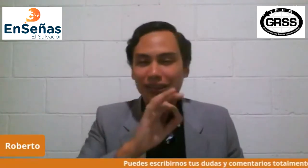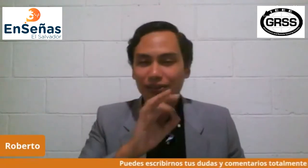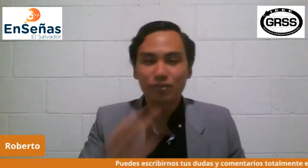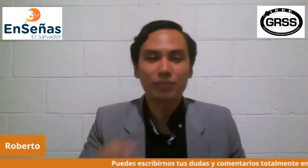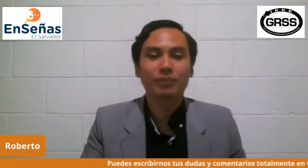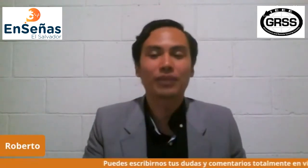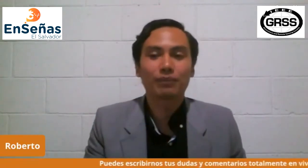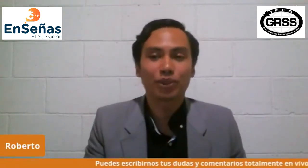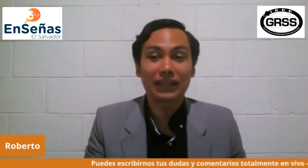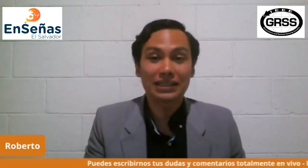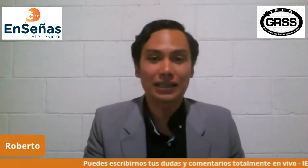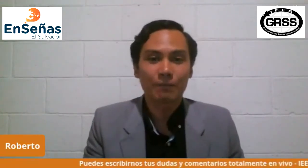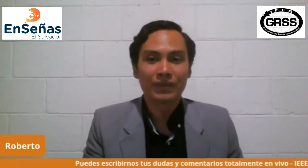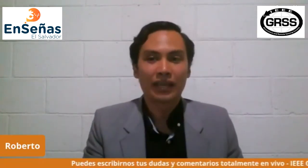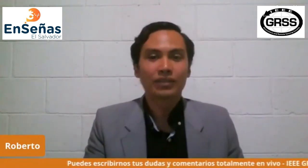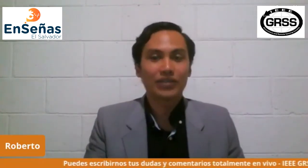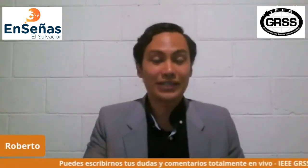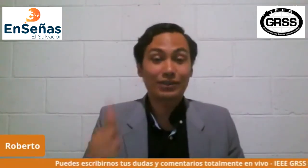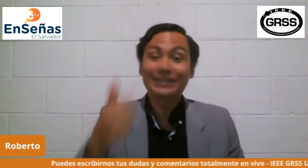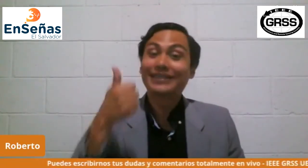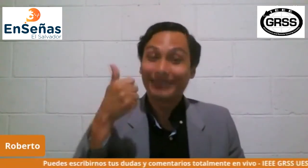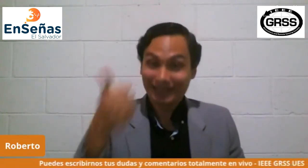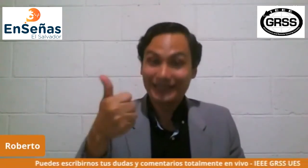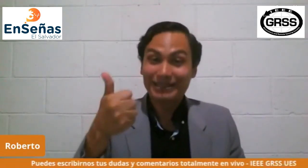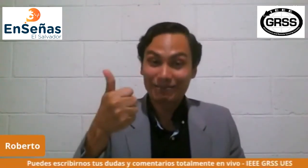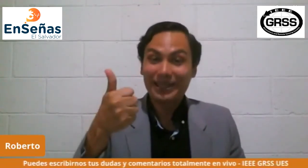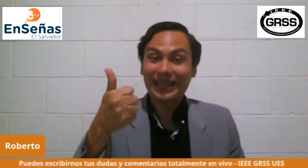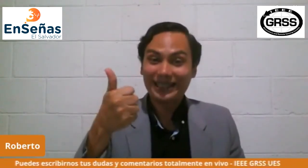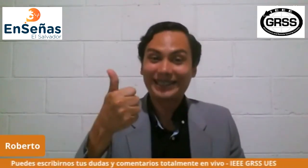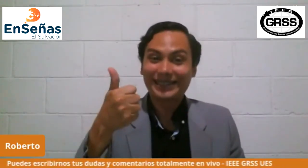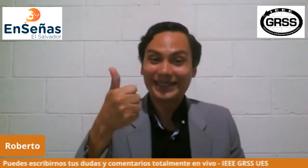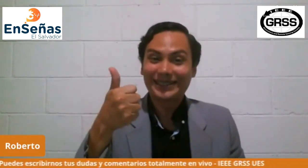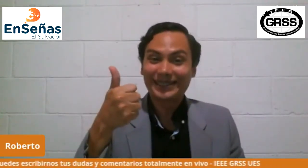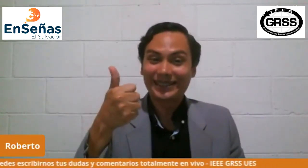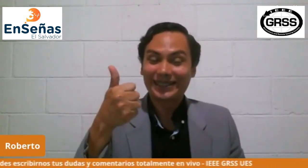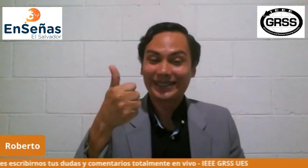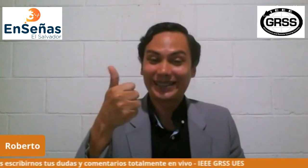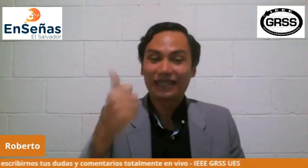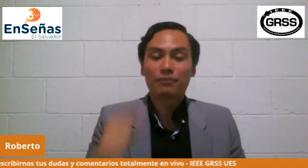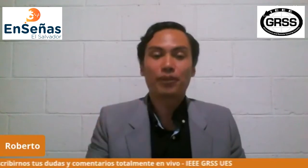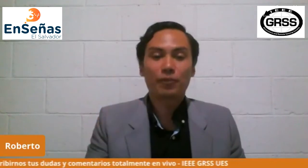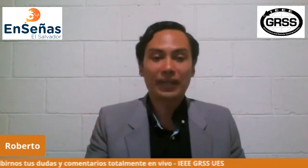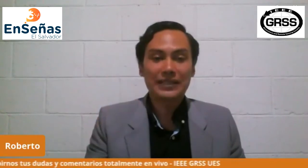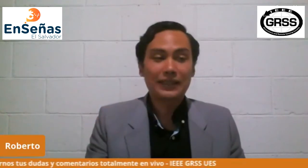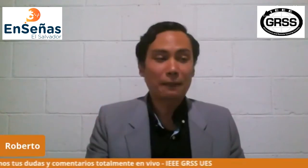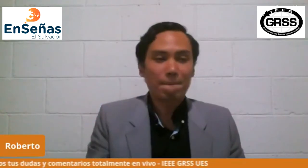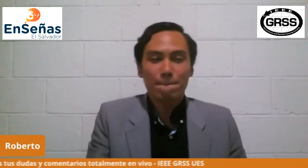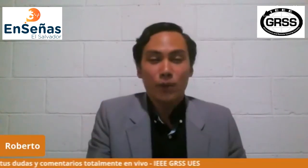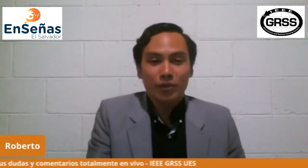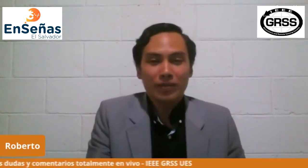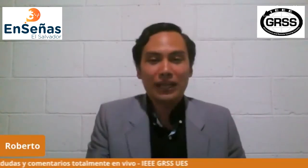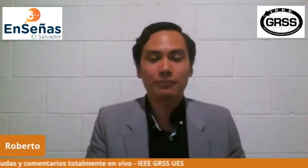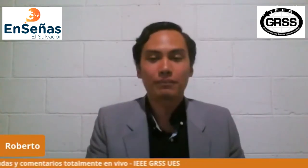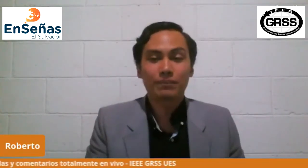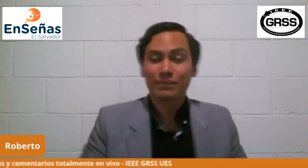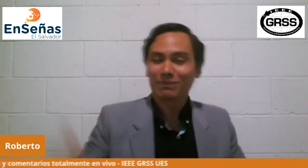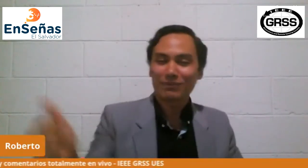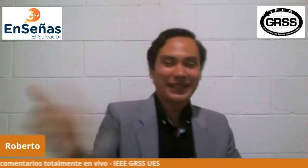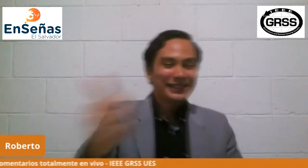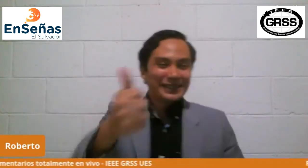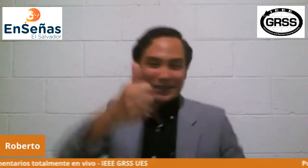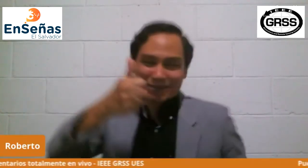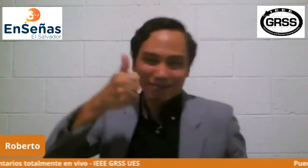son de suma importancia. Entonces esto es bien, pero para decir muy bien